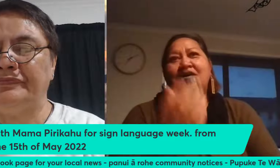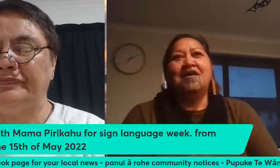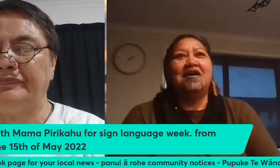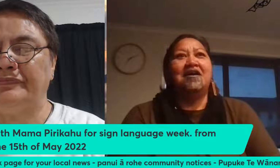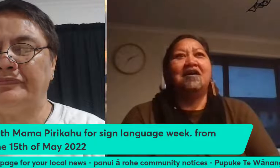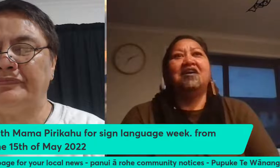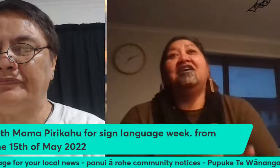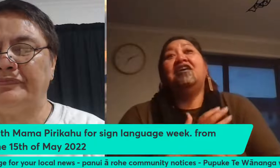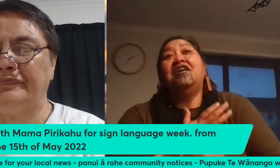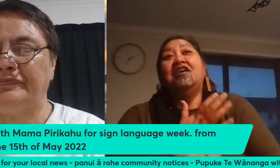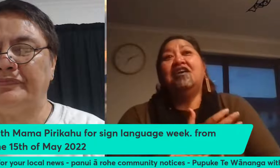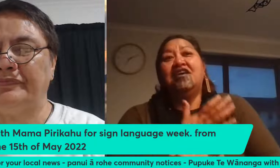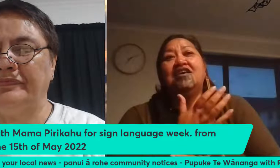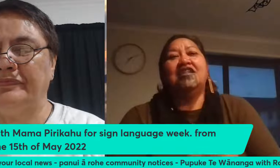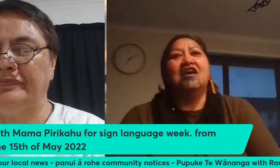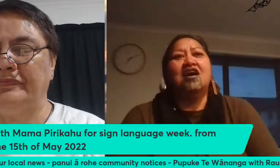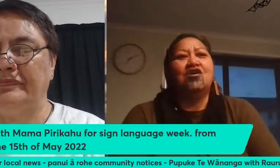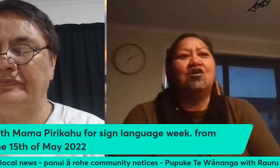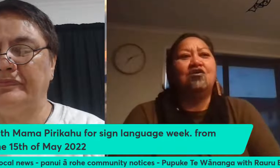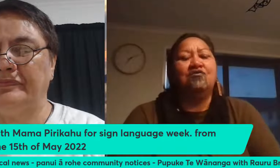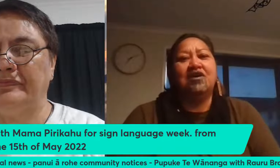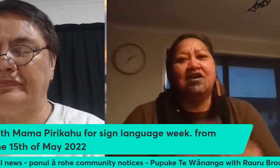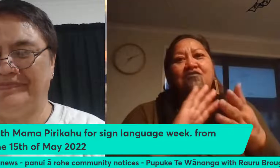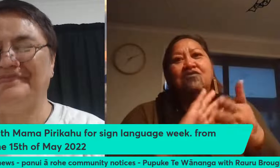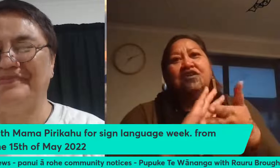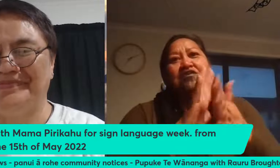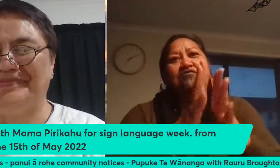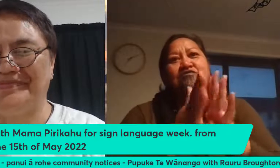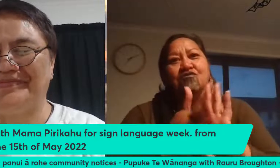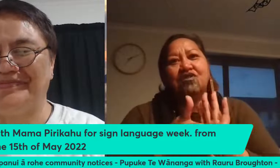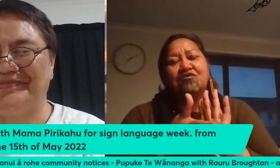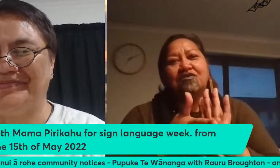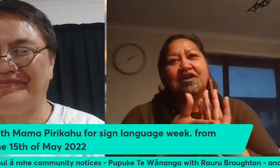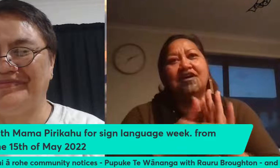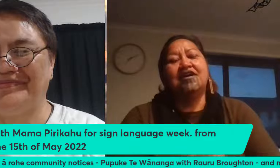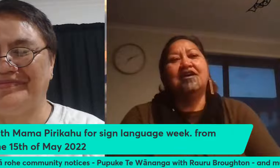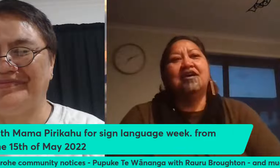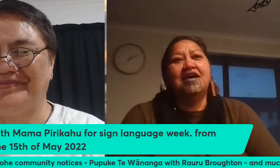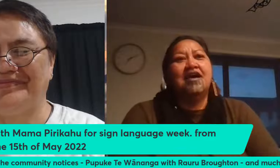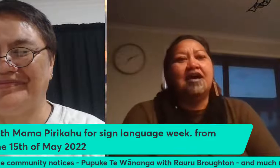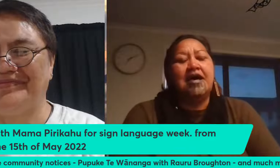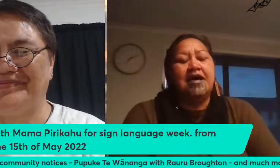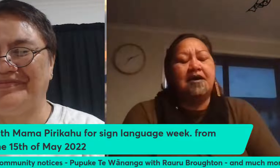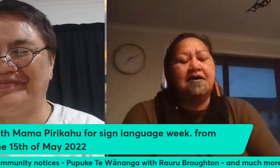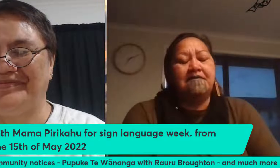reo hihiri ki te ngā kau rā ko Te Reo Rotarota.